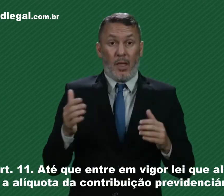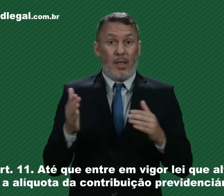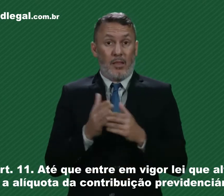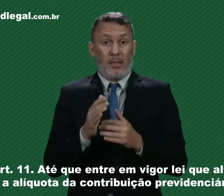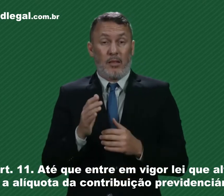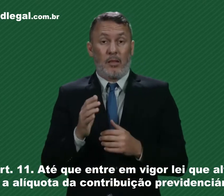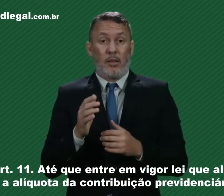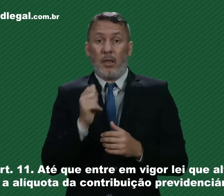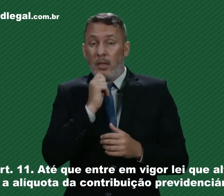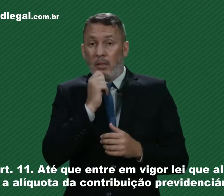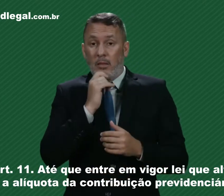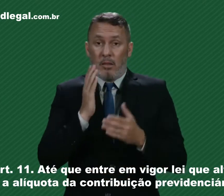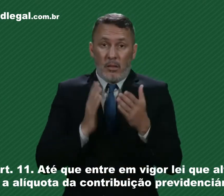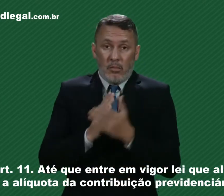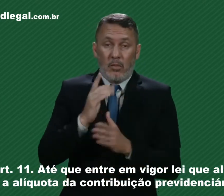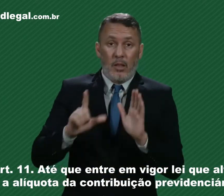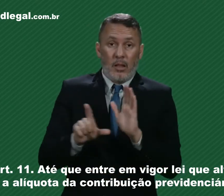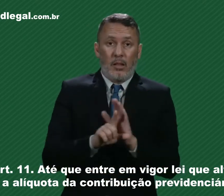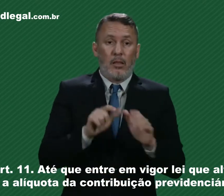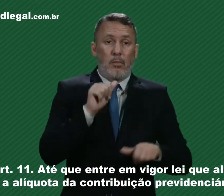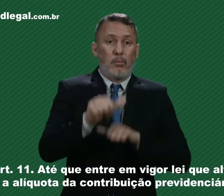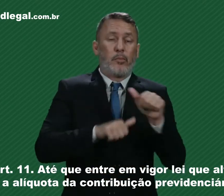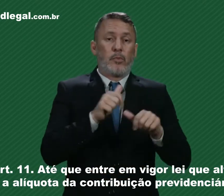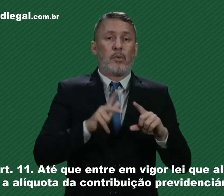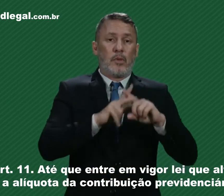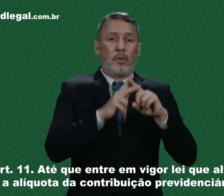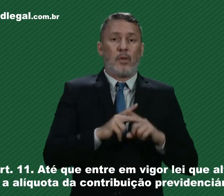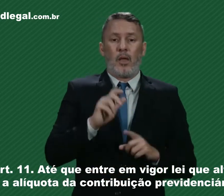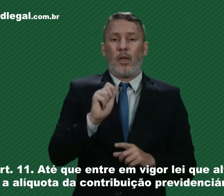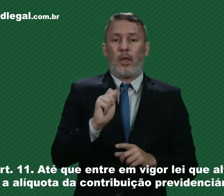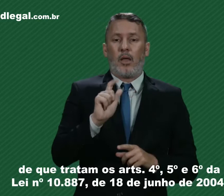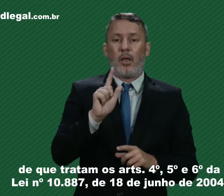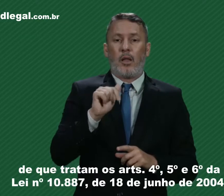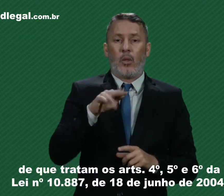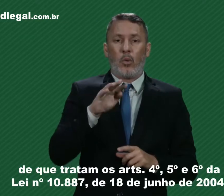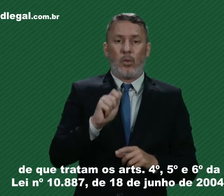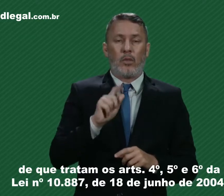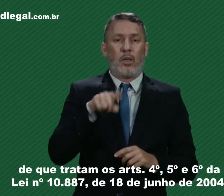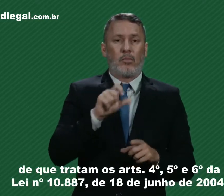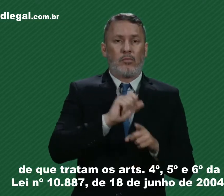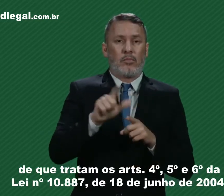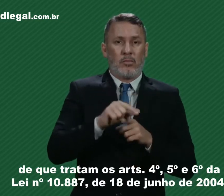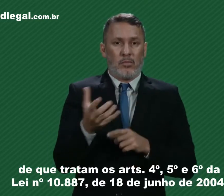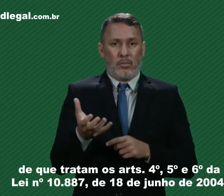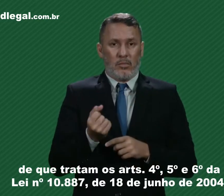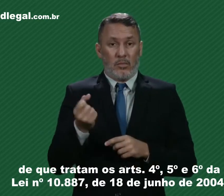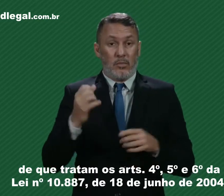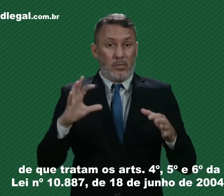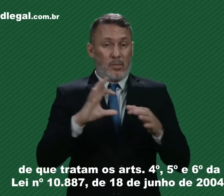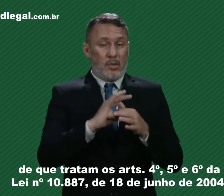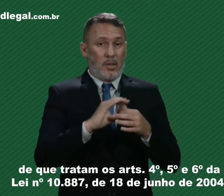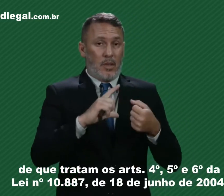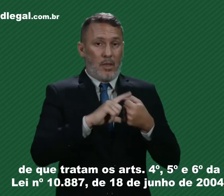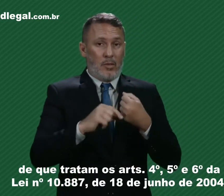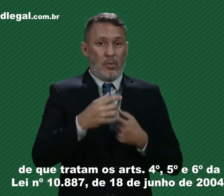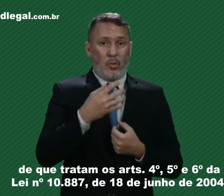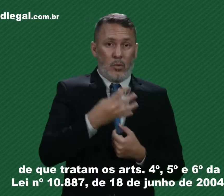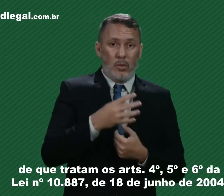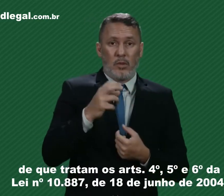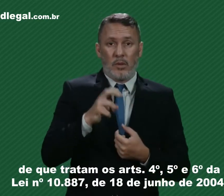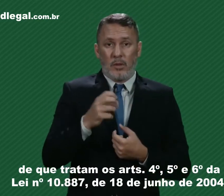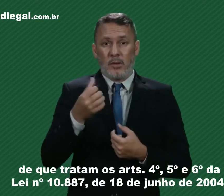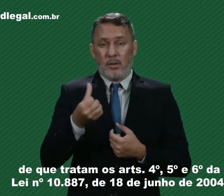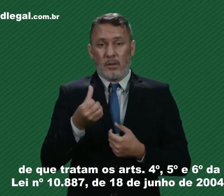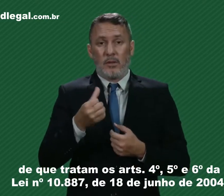entre em vigor lei que altere a alíquota da contribuição previdenciária de que tratam os artigos 4º, 5º e 6º